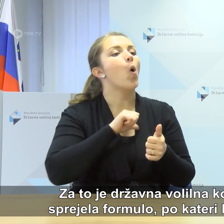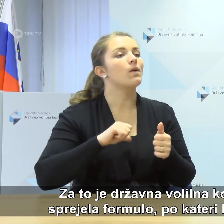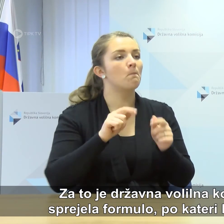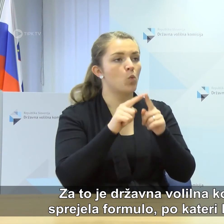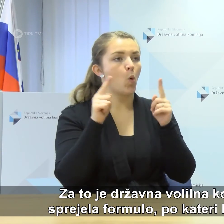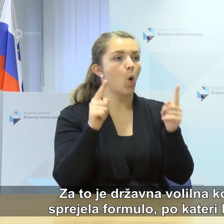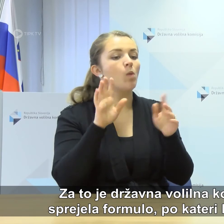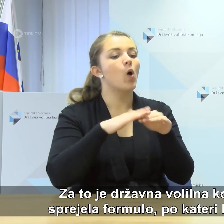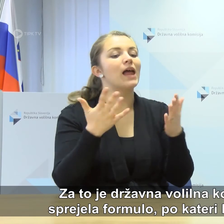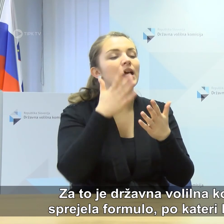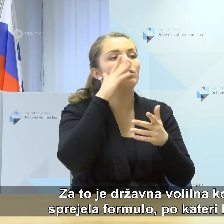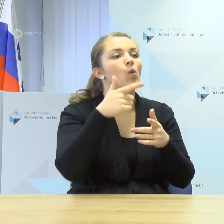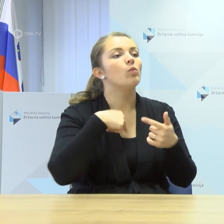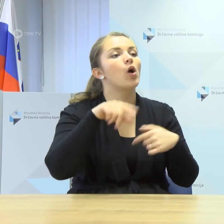kvorum.